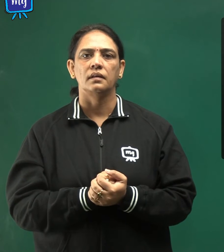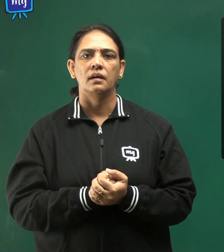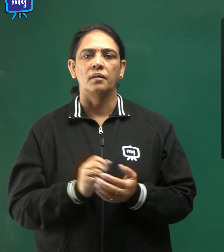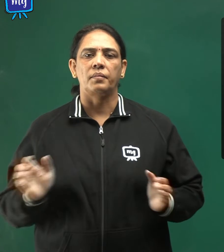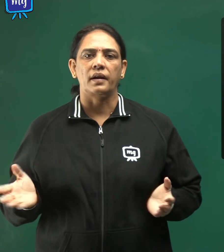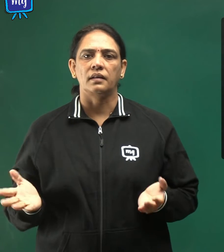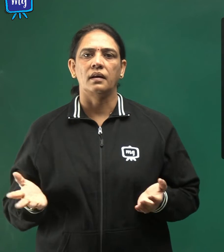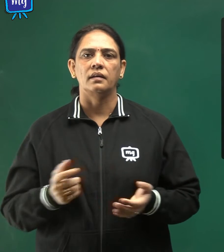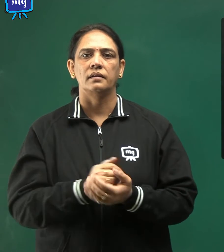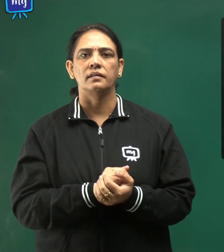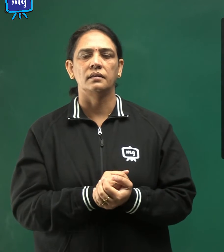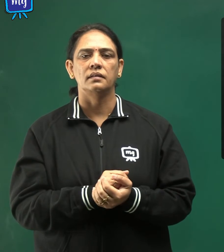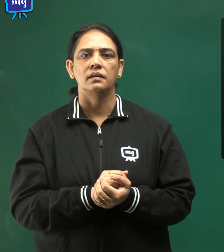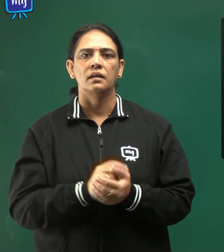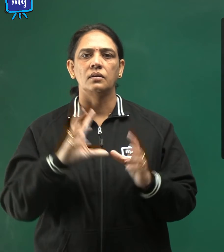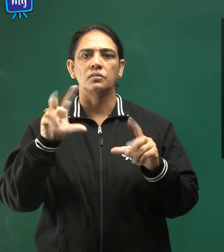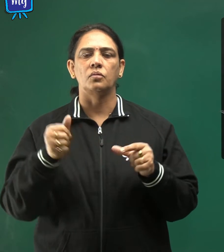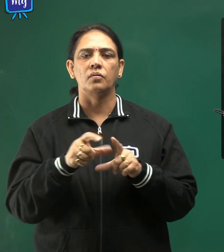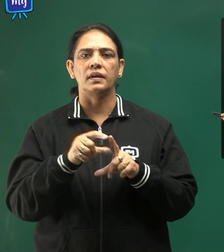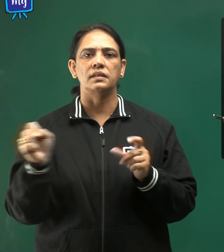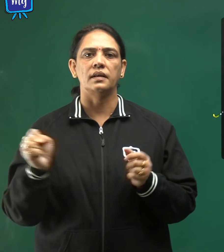प्रायिकता ज्ञात कीजिए।